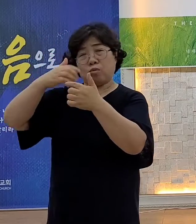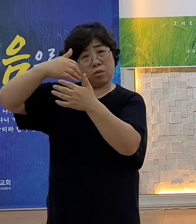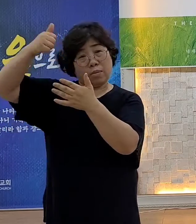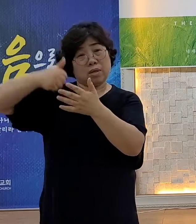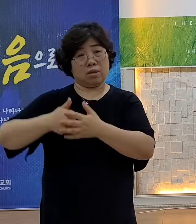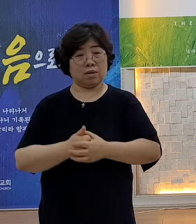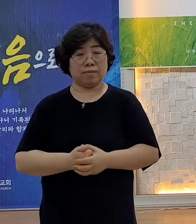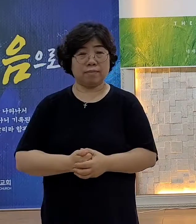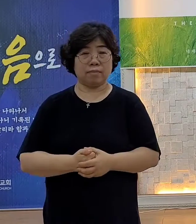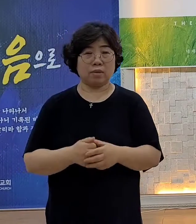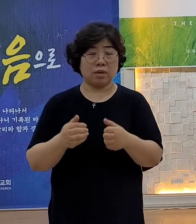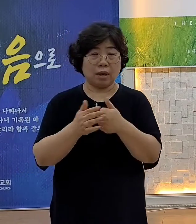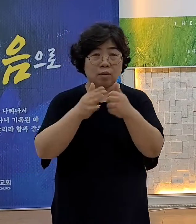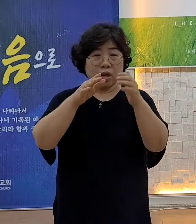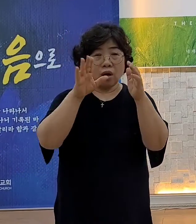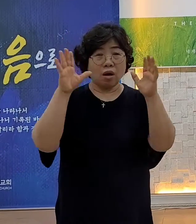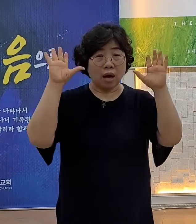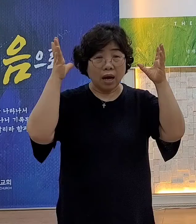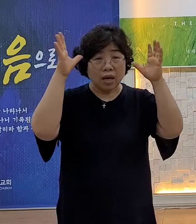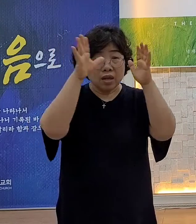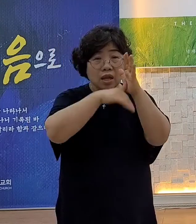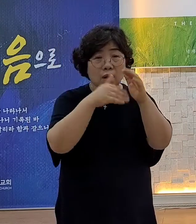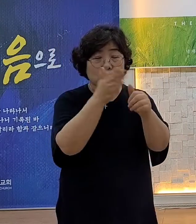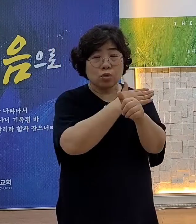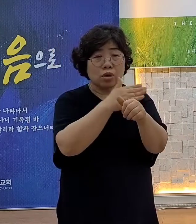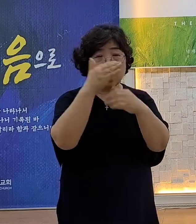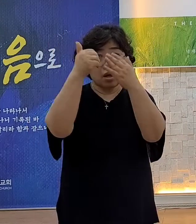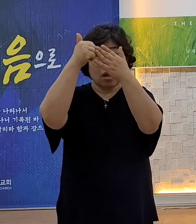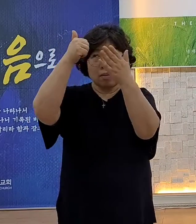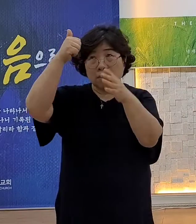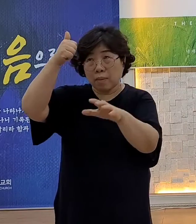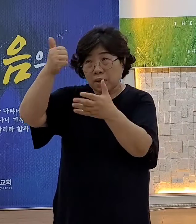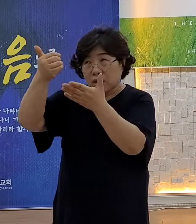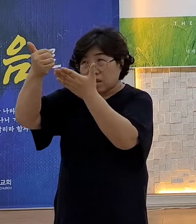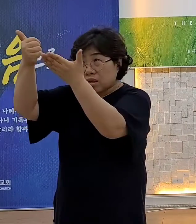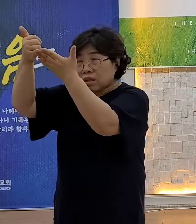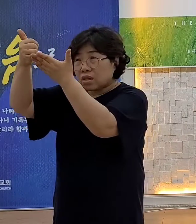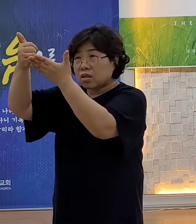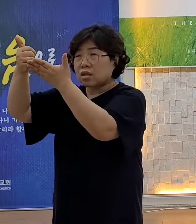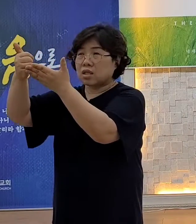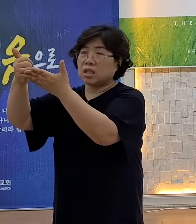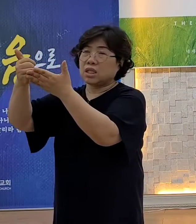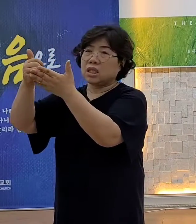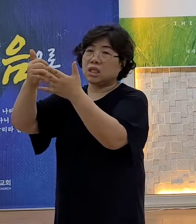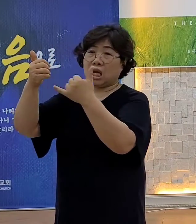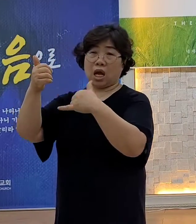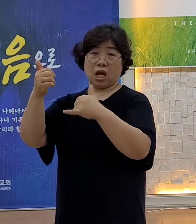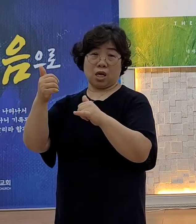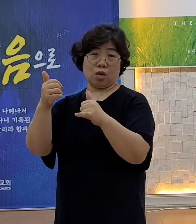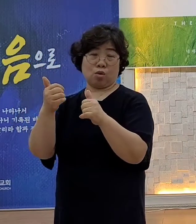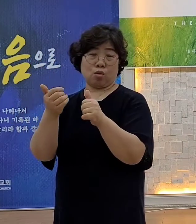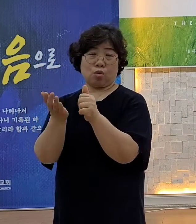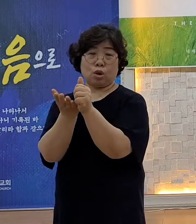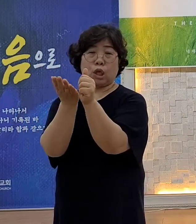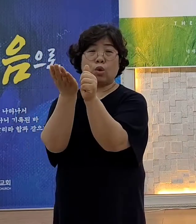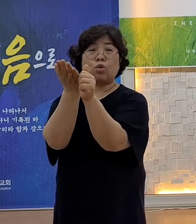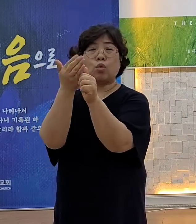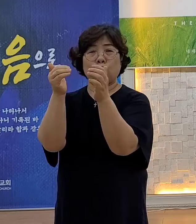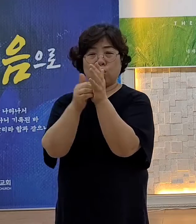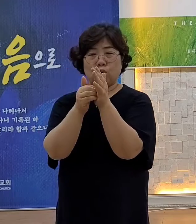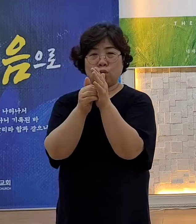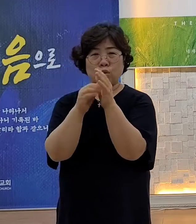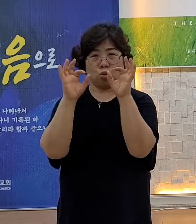해서 어릴 때부터 저는 이 아이들에게 하나님 앞에 인색하지 않는 아이가 되기 위해서